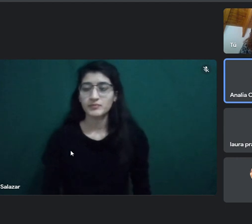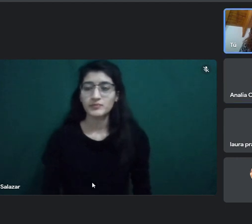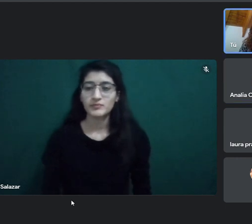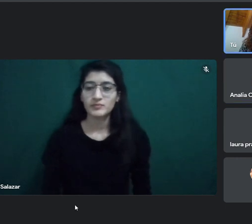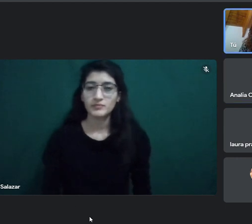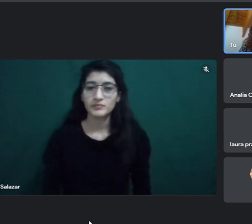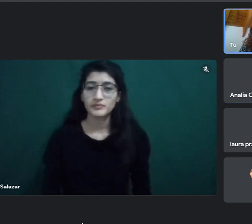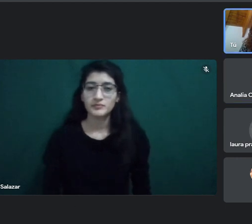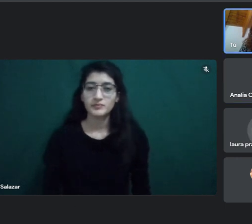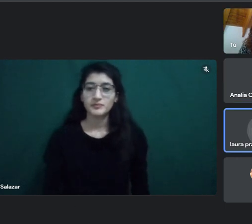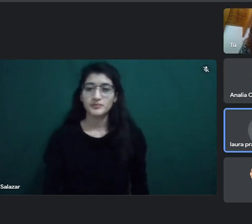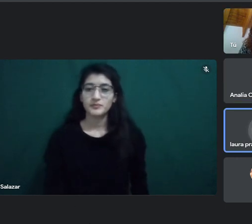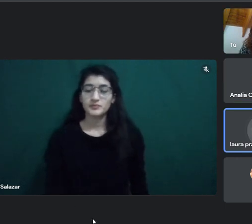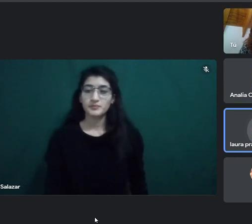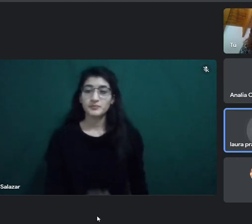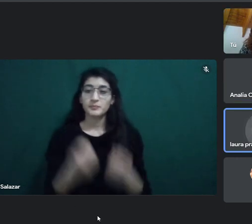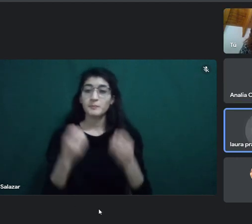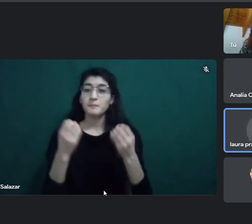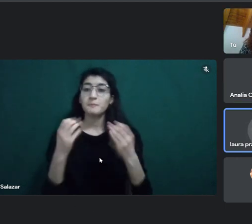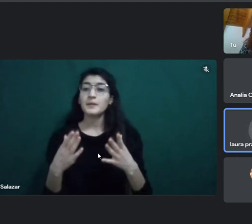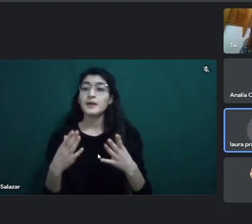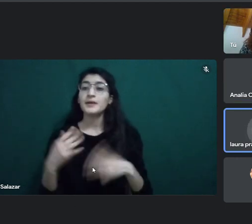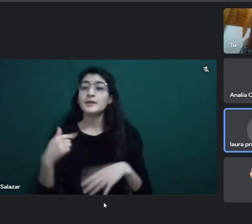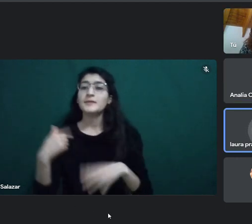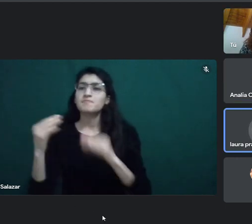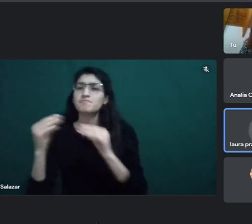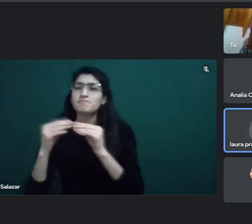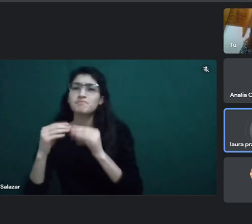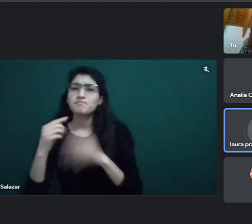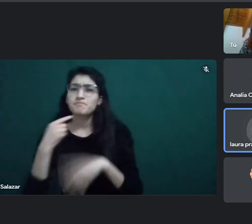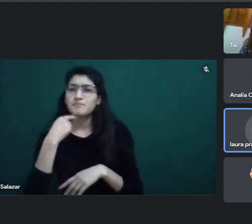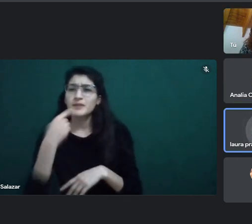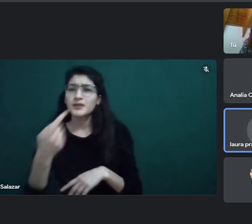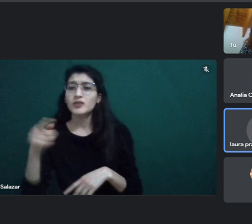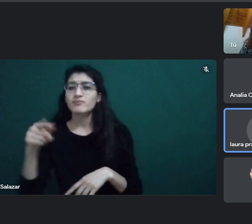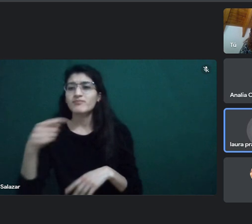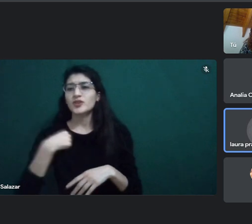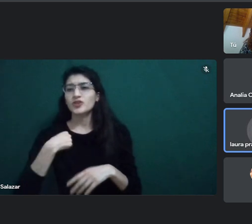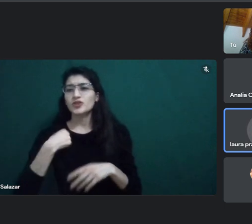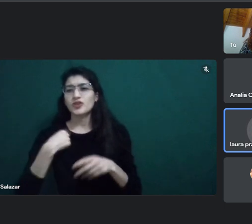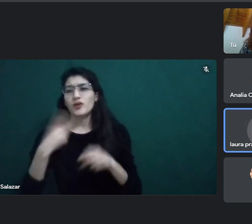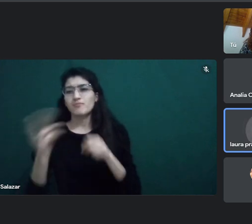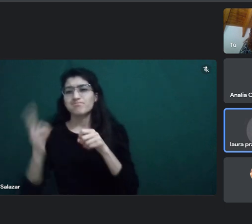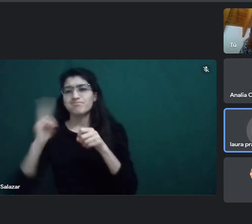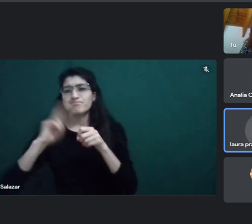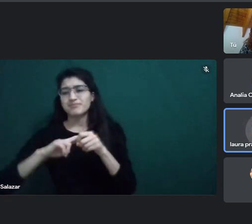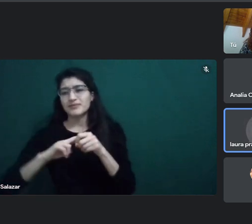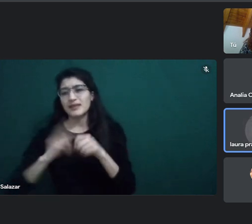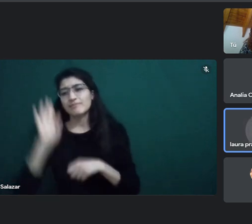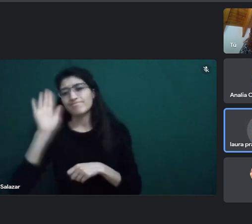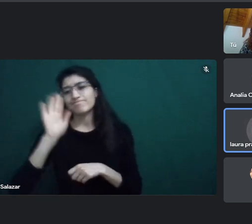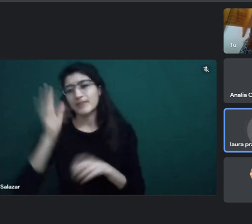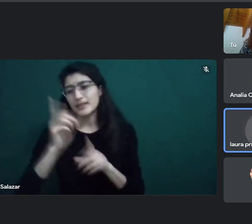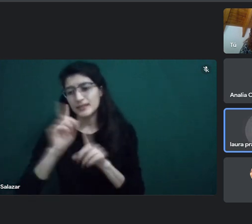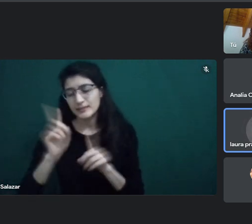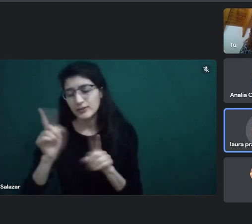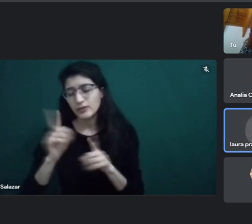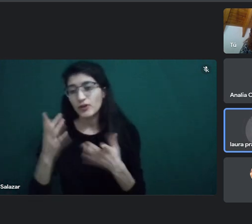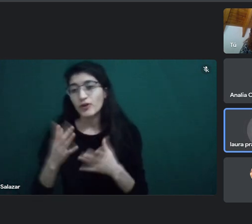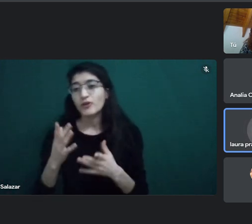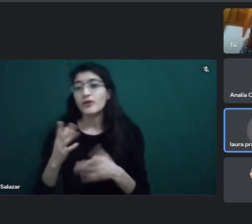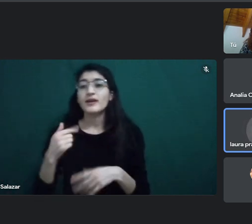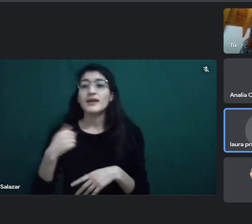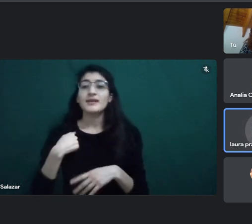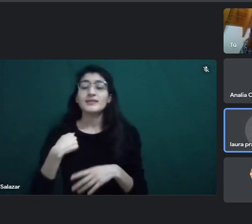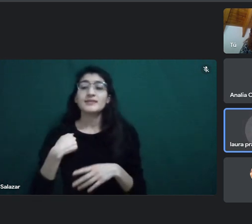Bien, entonces, Profe, yo voy a tener el micrófono apagado, no voy a participar. Acá me avisan por el grupo del edificio que